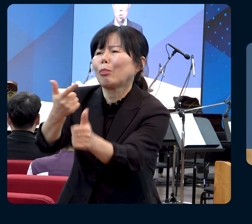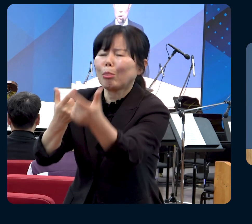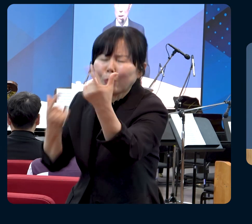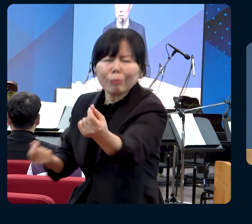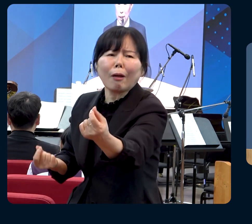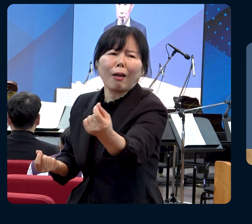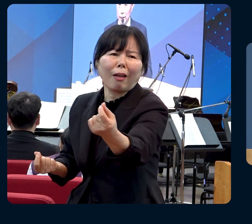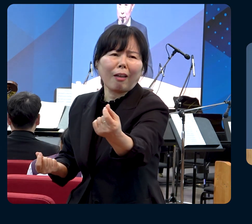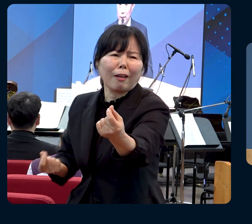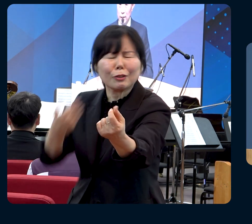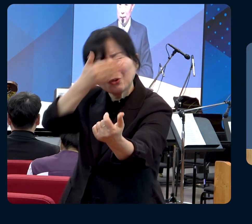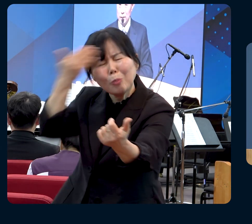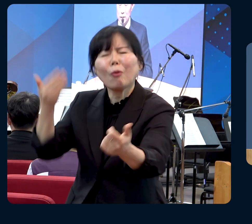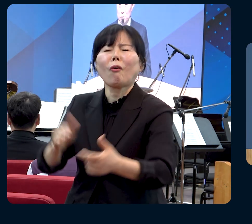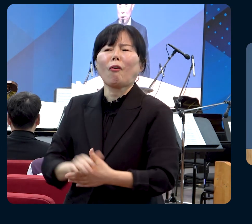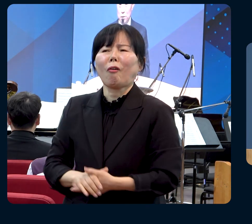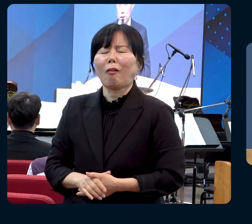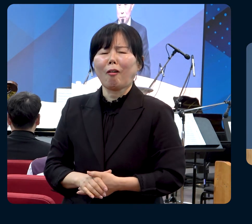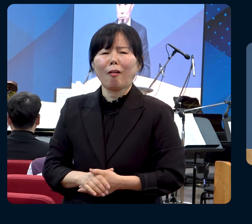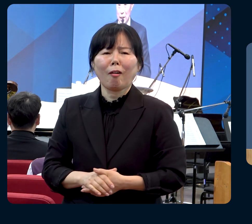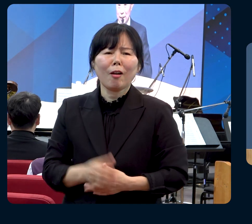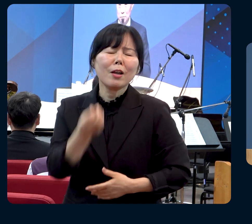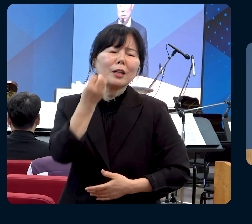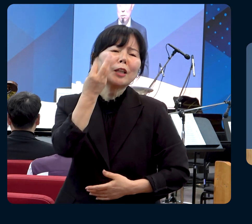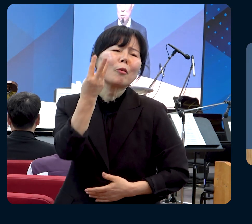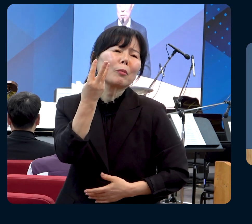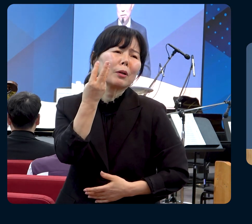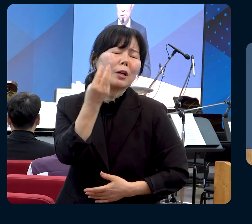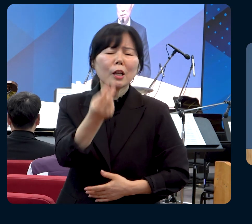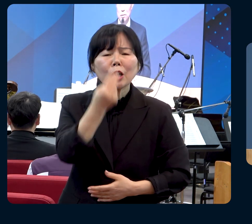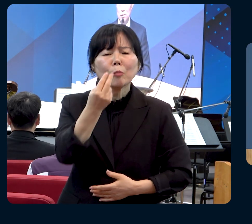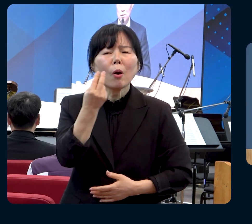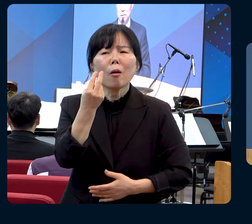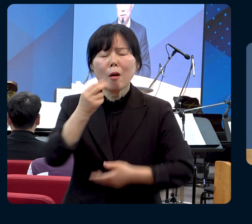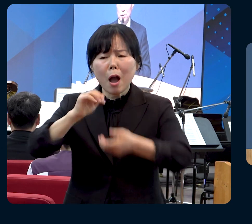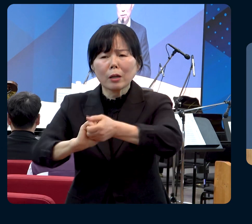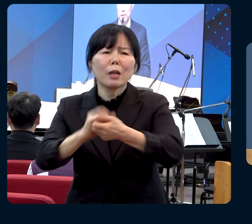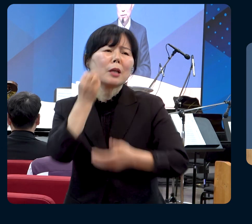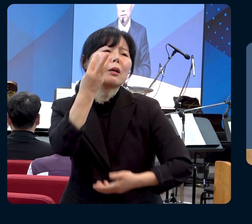그 꽃다운 나이에 3개월 시한부 간암으로